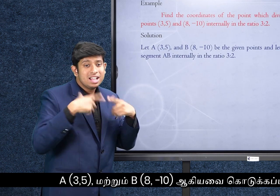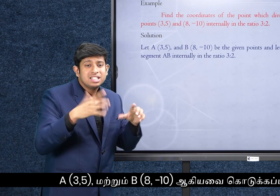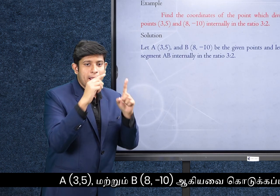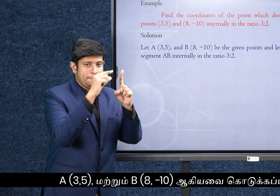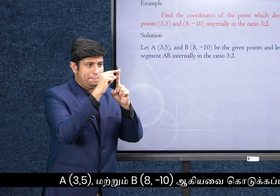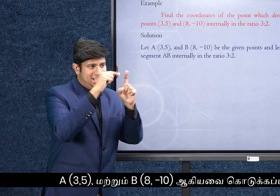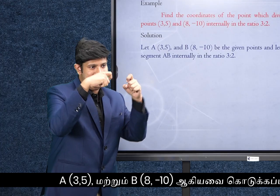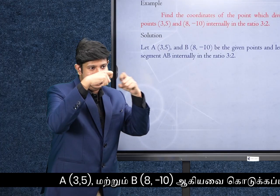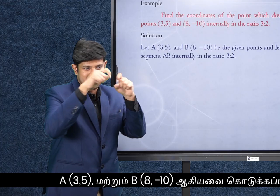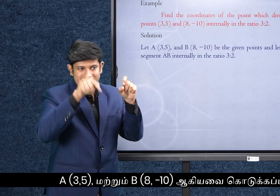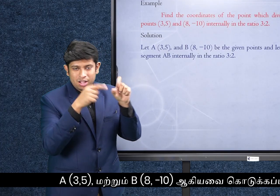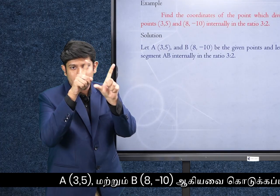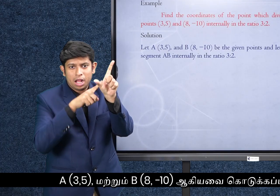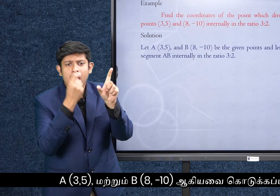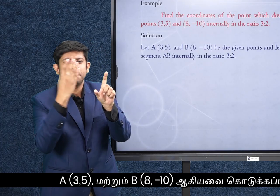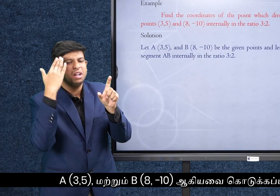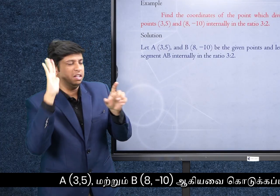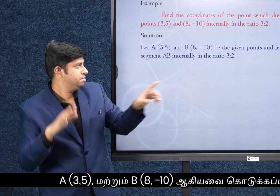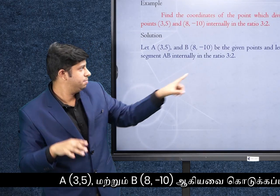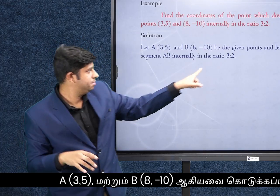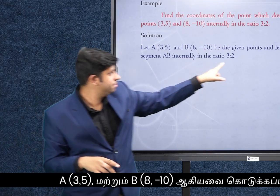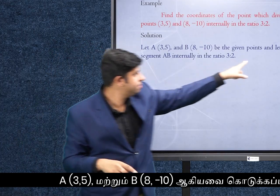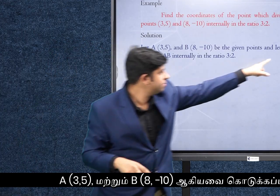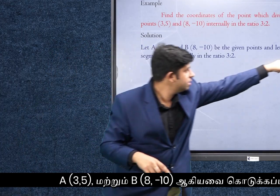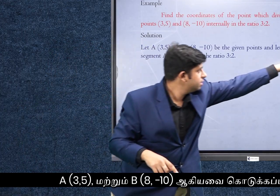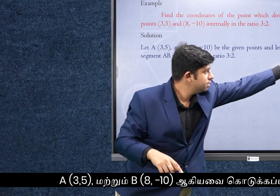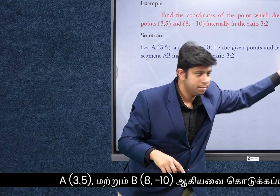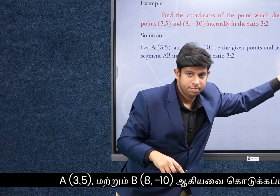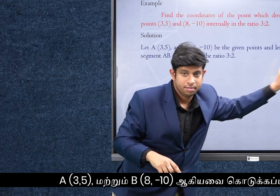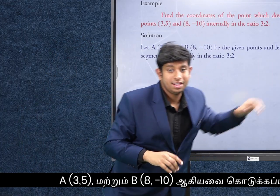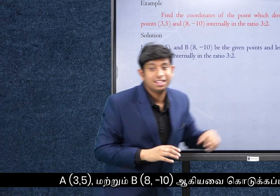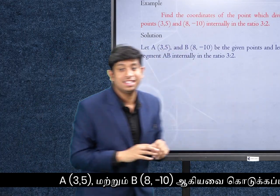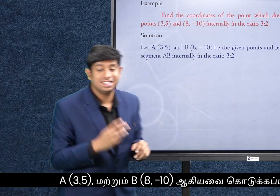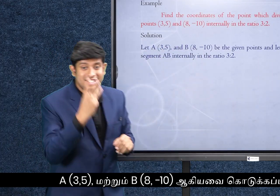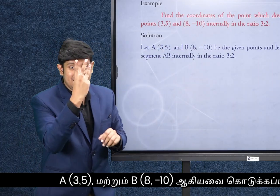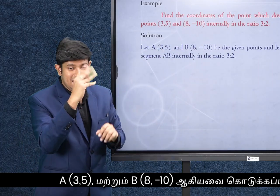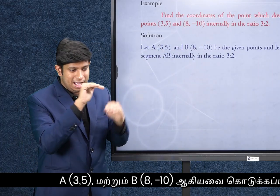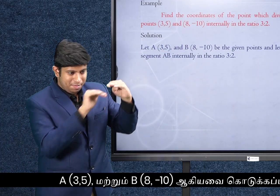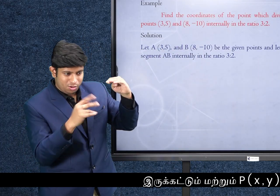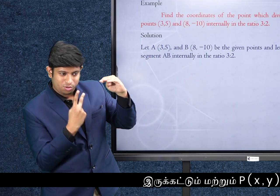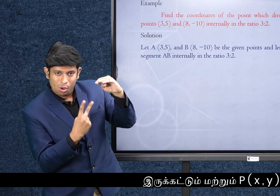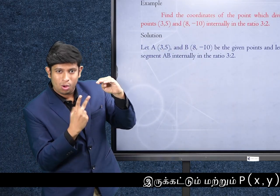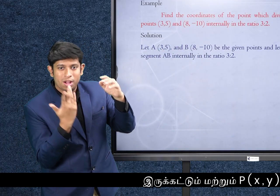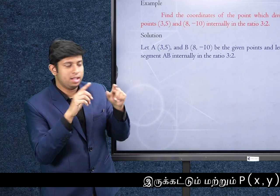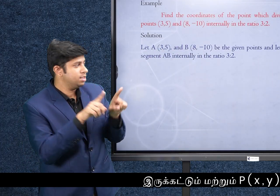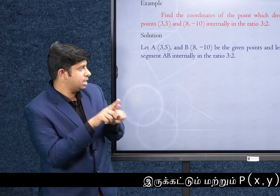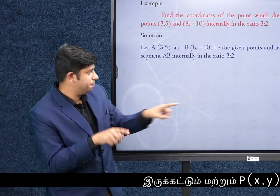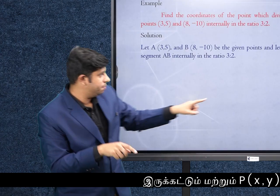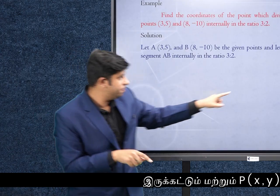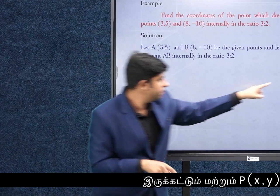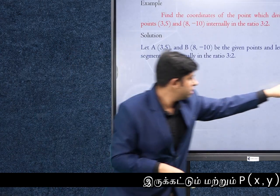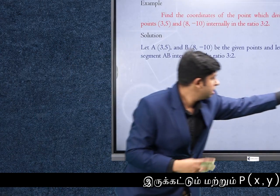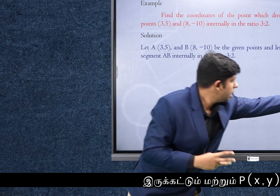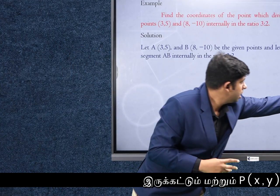பி அடைப்புக்குறிக்குள் 8 கழித்தல் 10 ஆகியவை கொடுக்கப்பட்ட புள்ளிகளாக இருக்கட்டும் மற்றும்